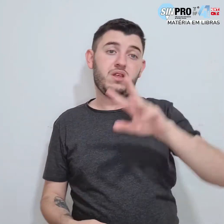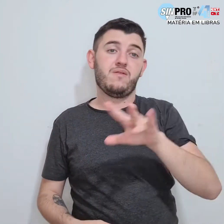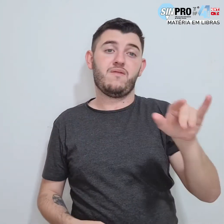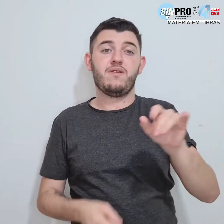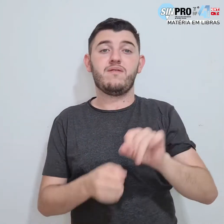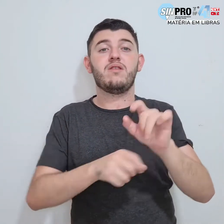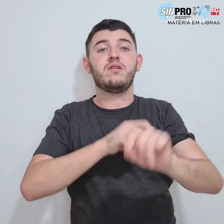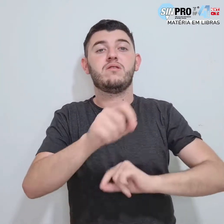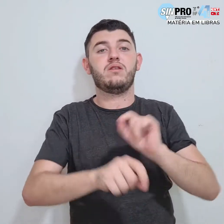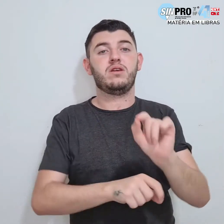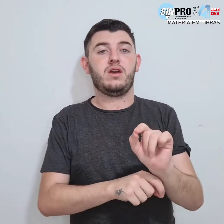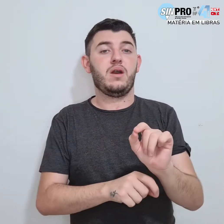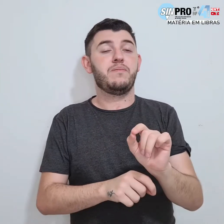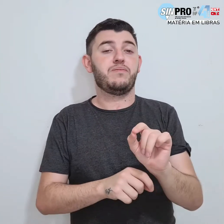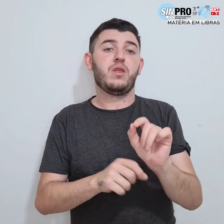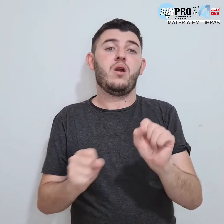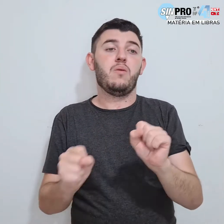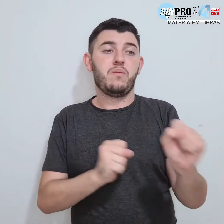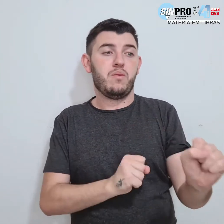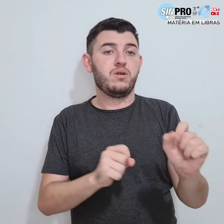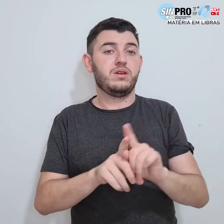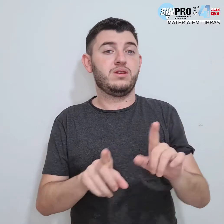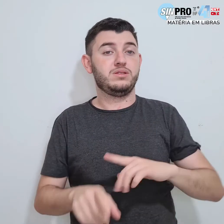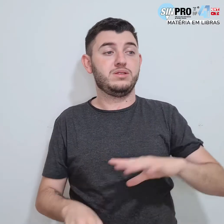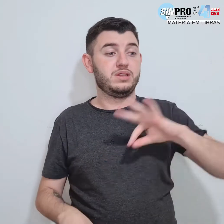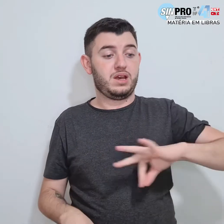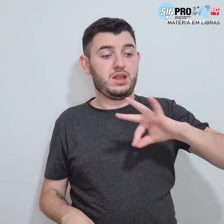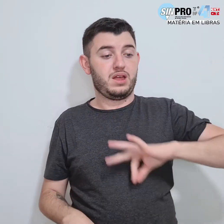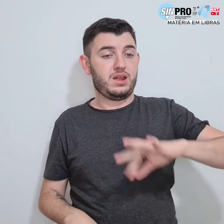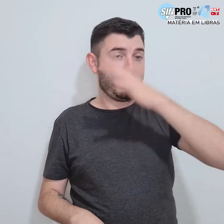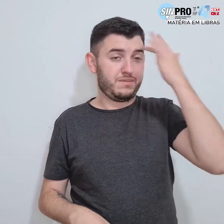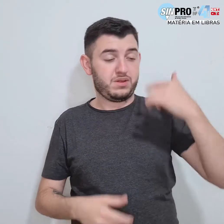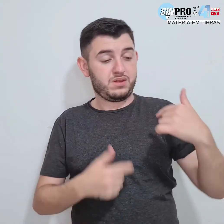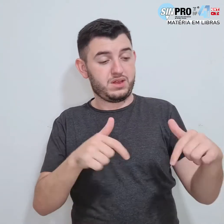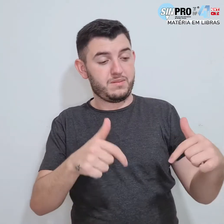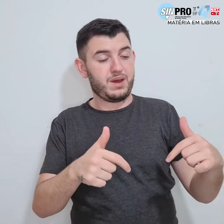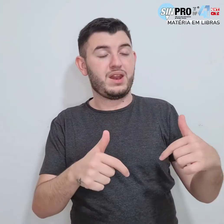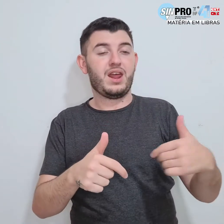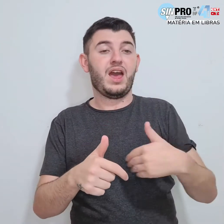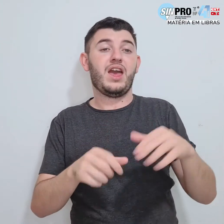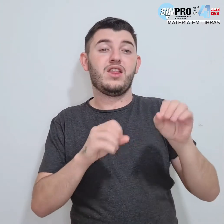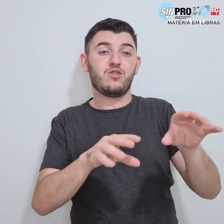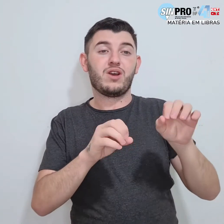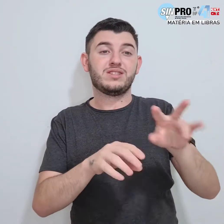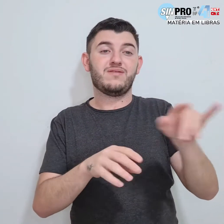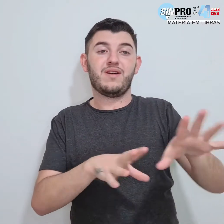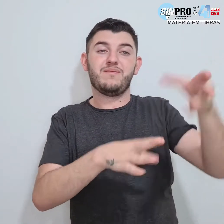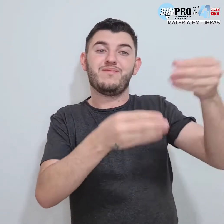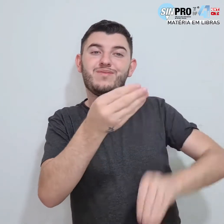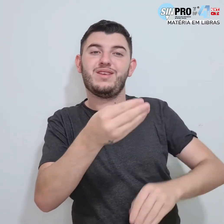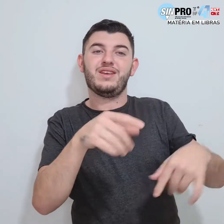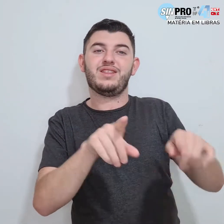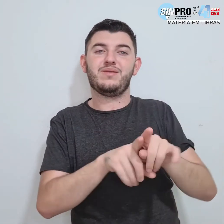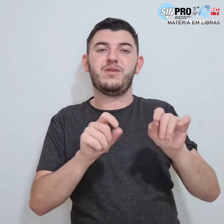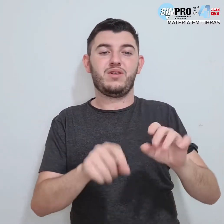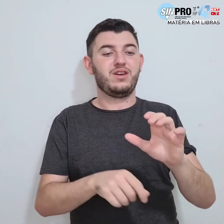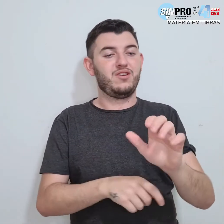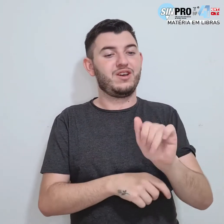acarretam a perda de poder aquisitivo do salário dos servidores da educação e o esvaziamento do caixa do setor,